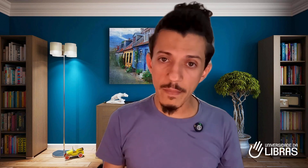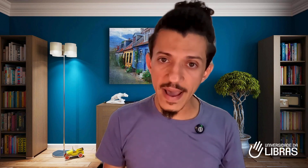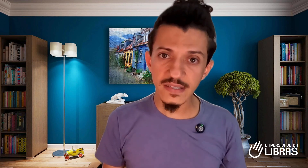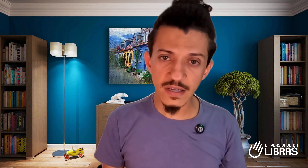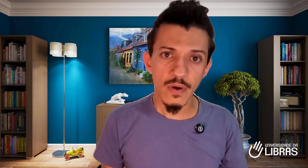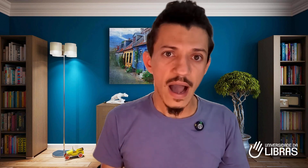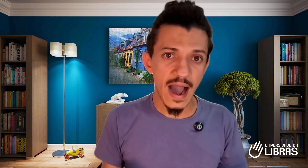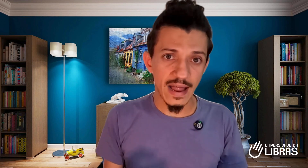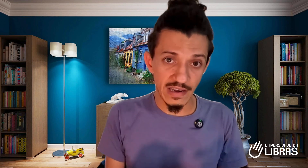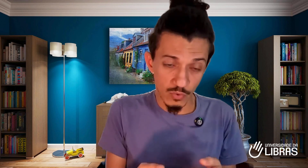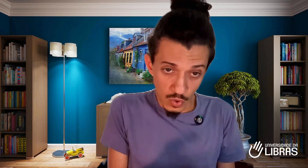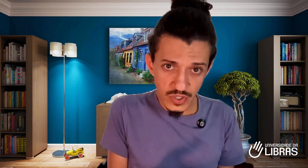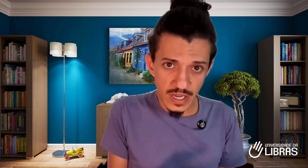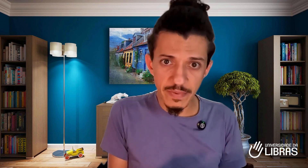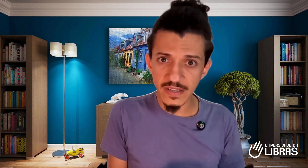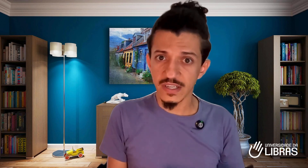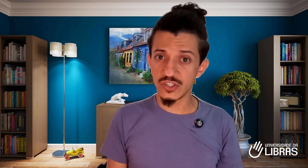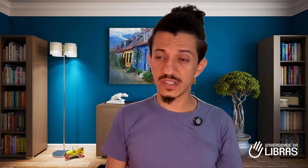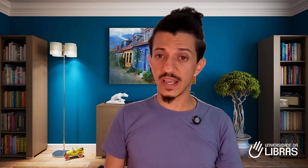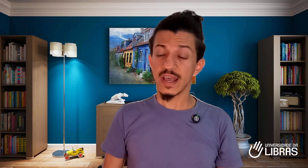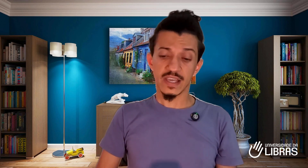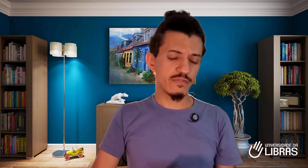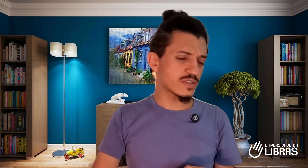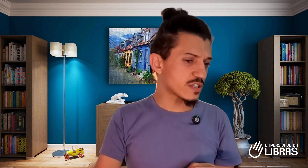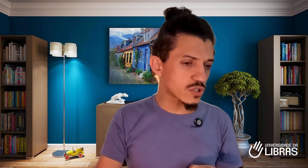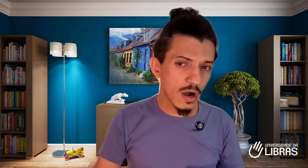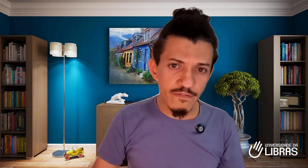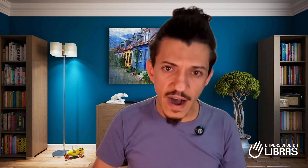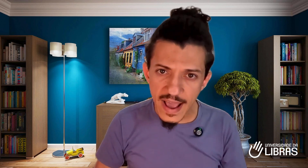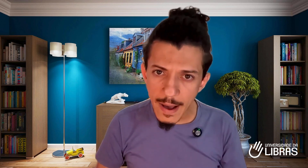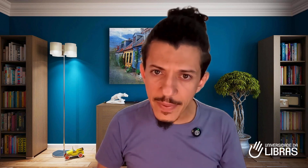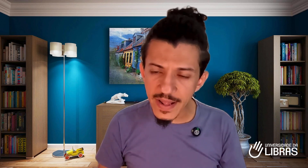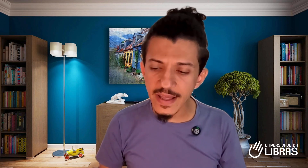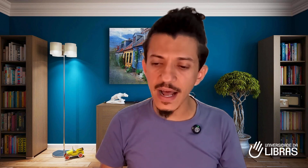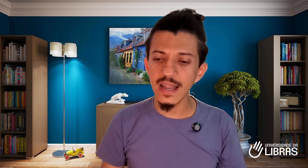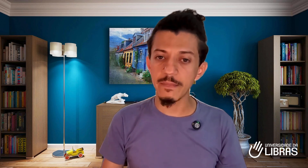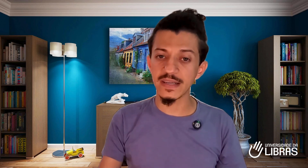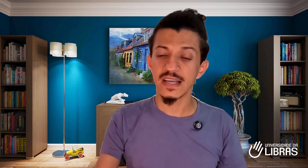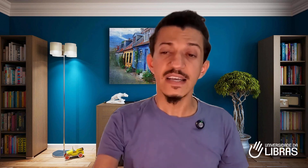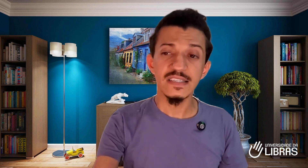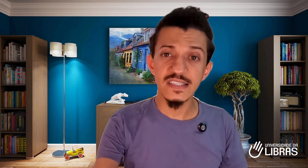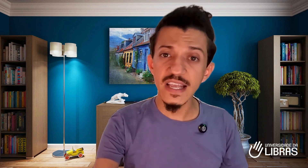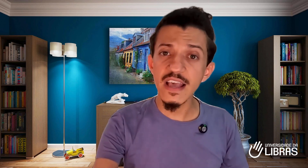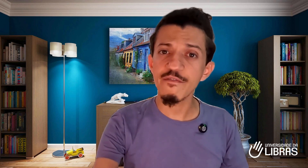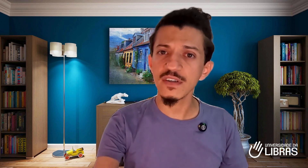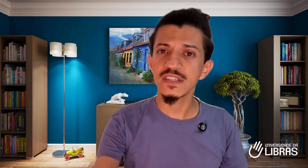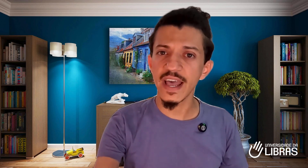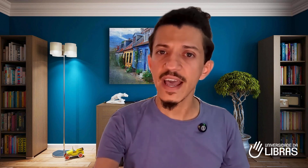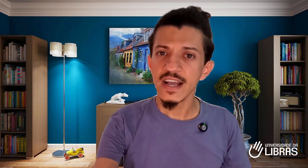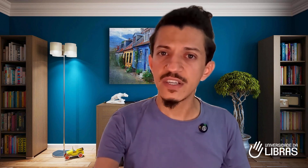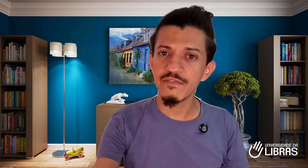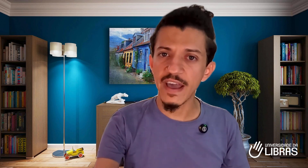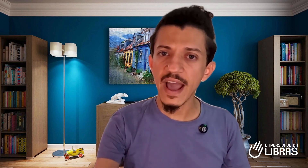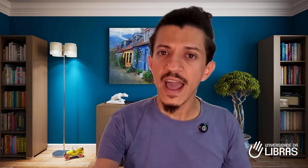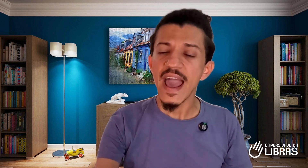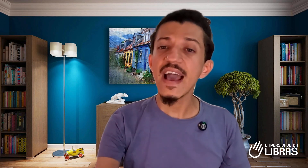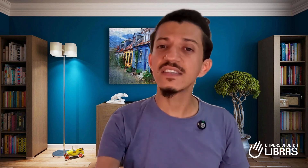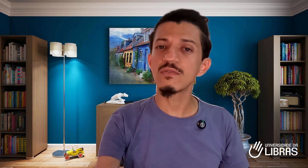começam a, no curso de Libras, dizer que você só vai aprender a Libras se você tiver esse